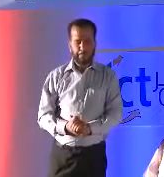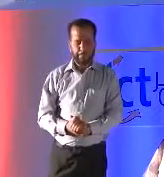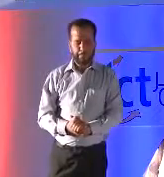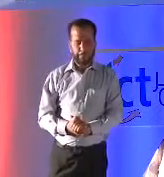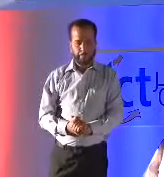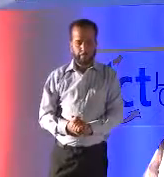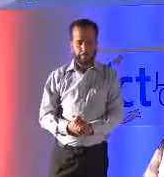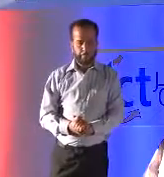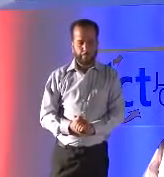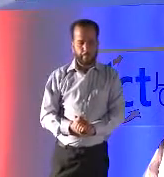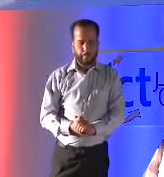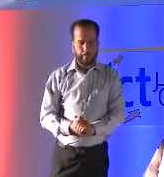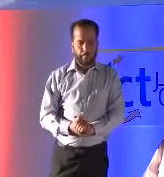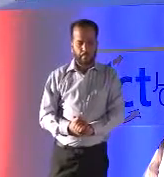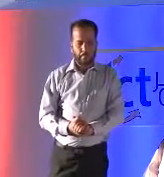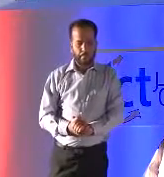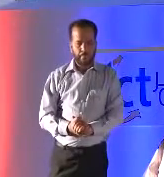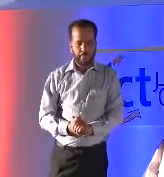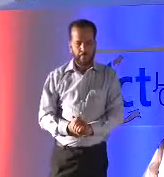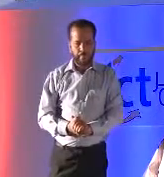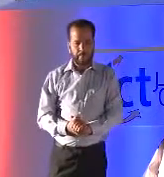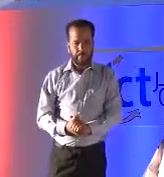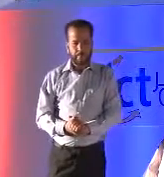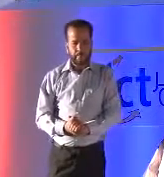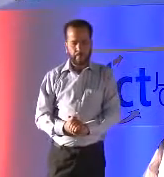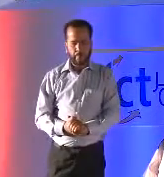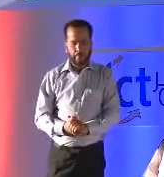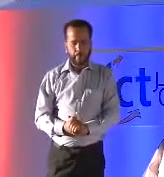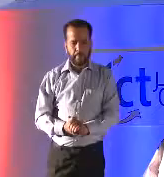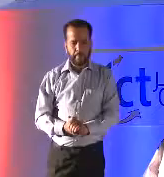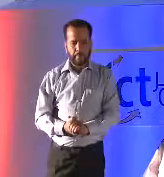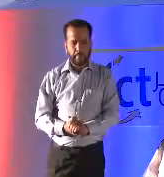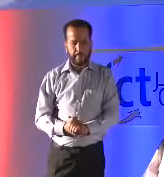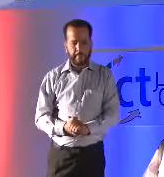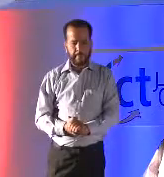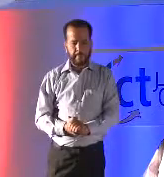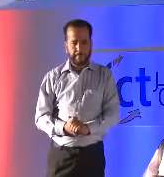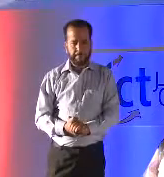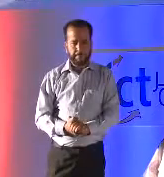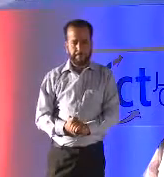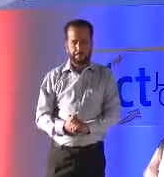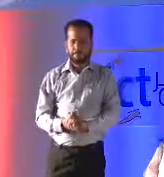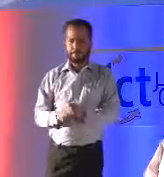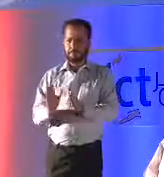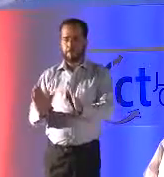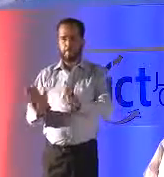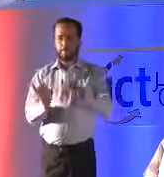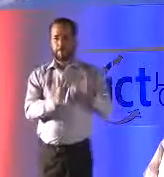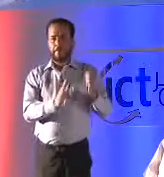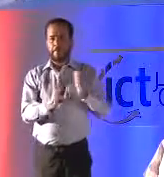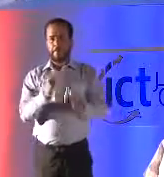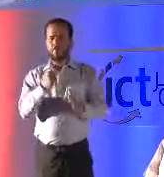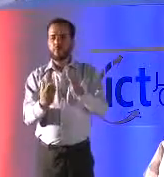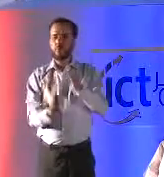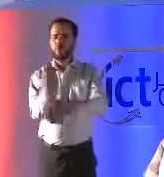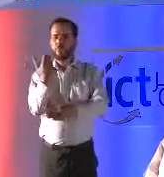communicate through the new means such as internet and email and others. هناك جيل